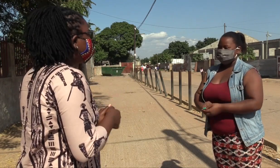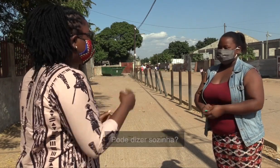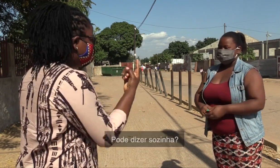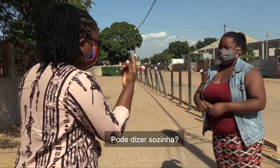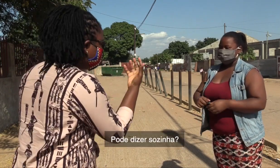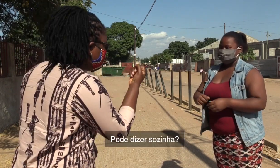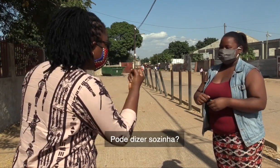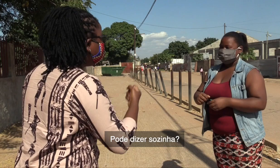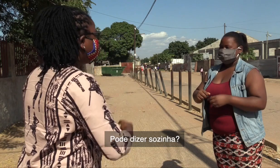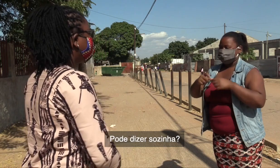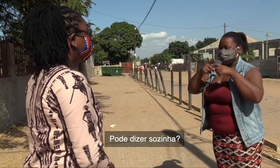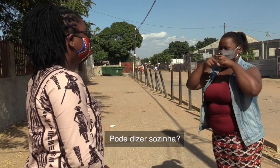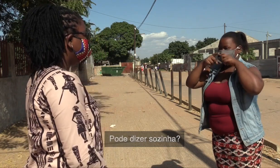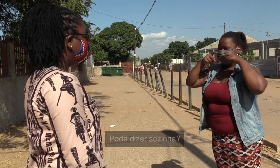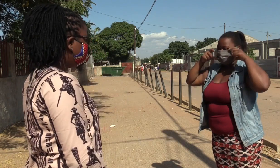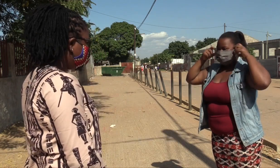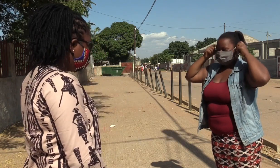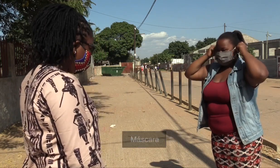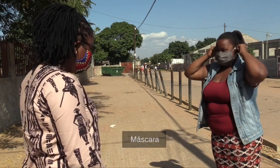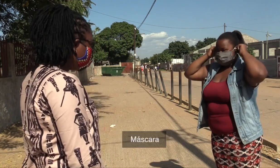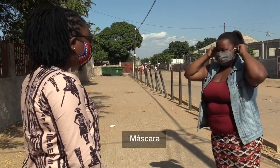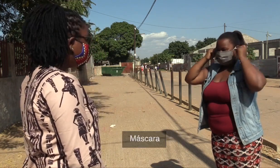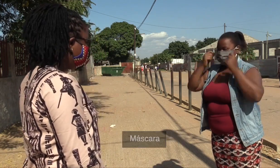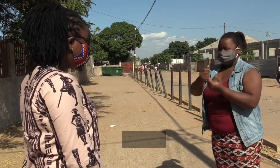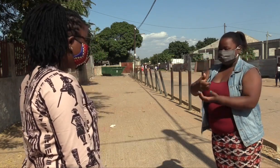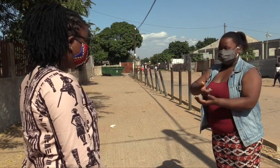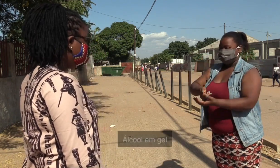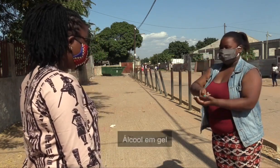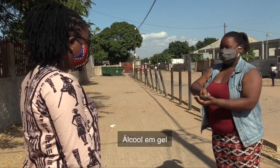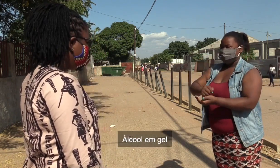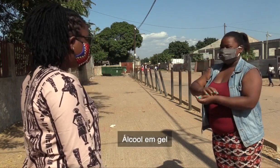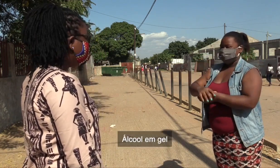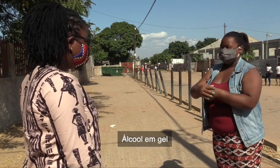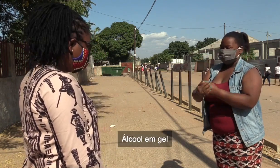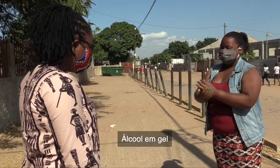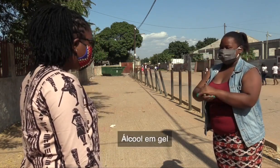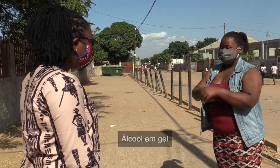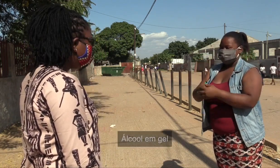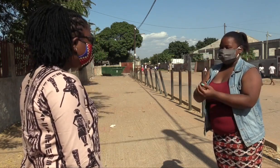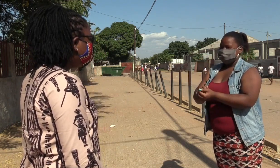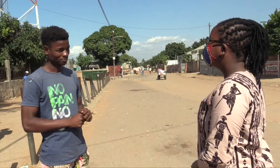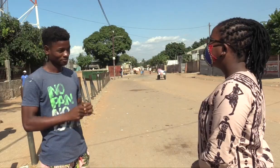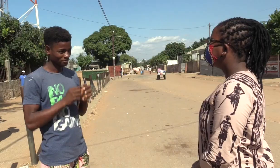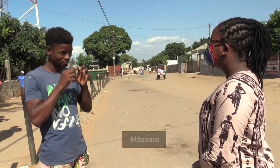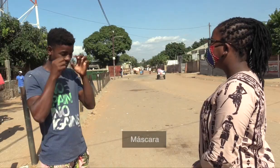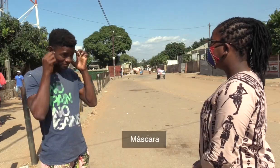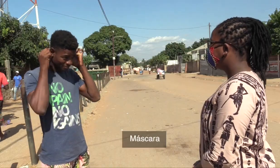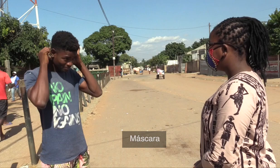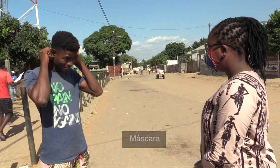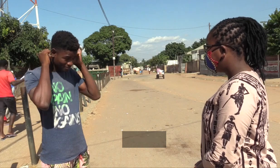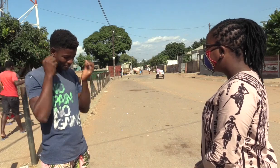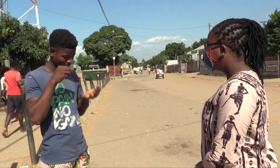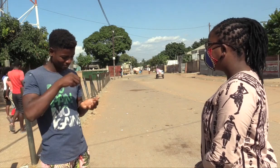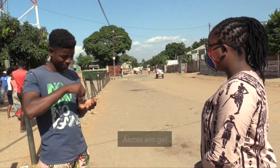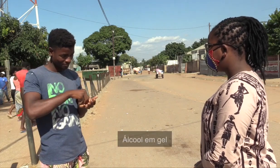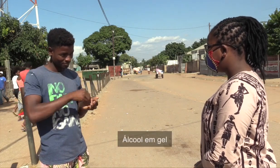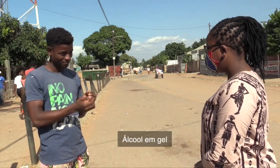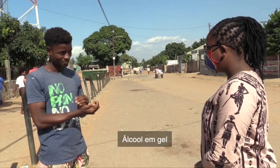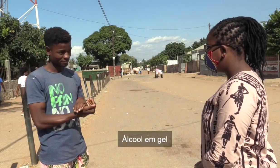Pode dizer sozinha Máscara Álcool Gel Máscara